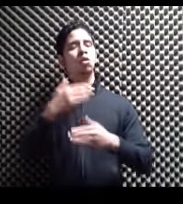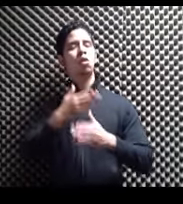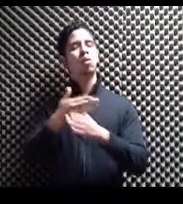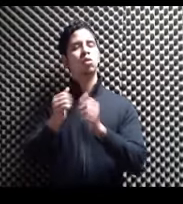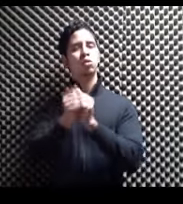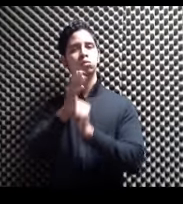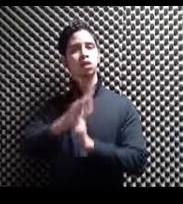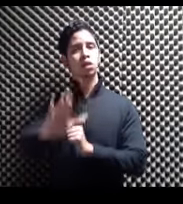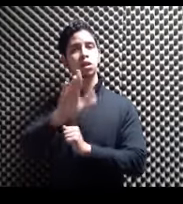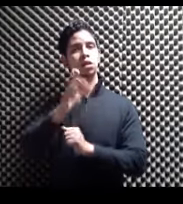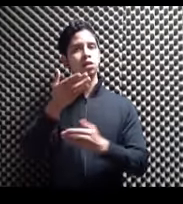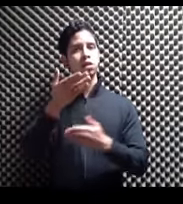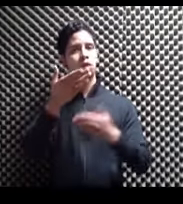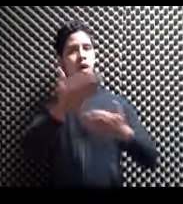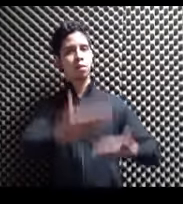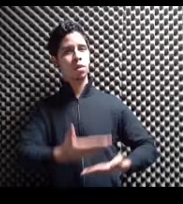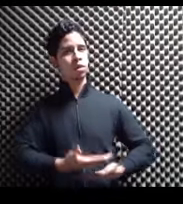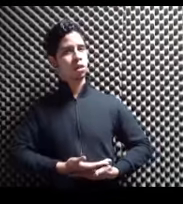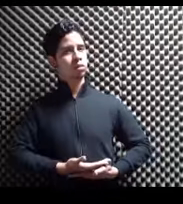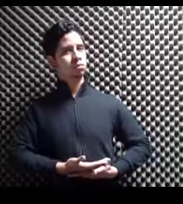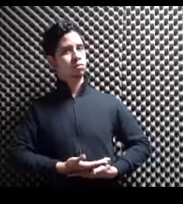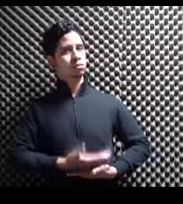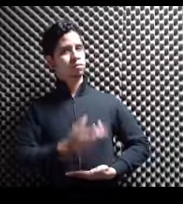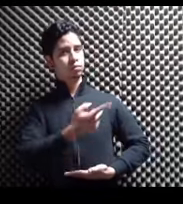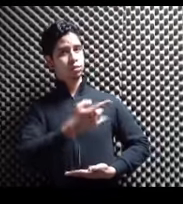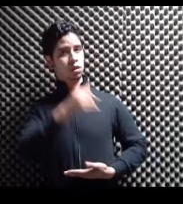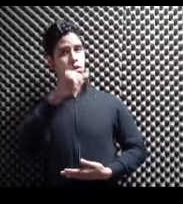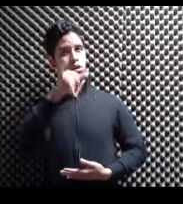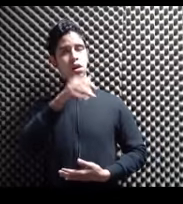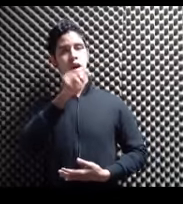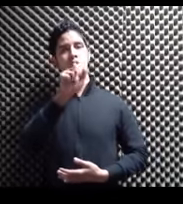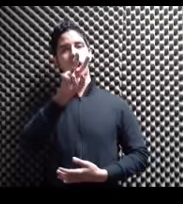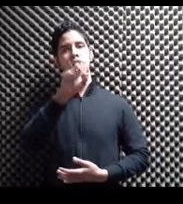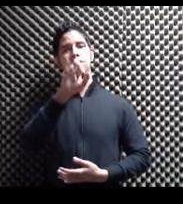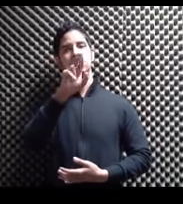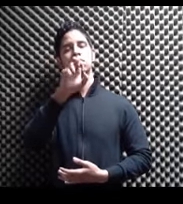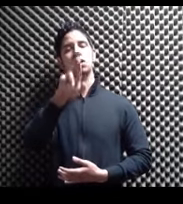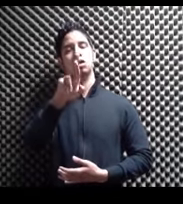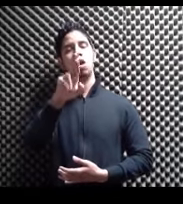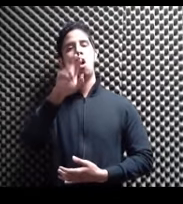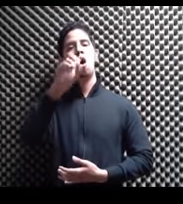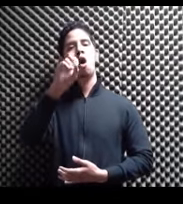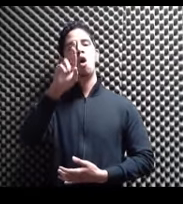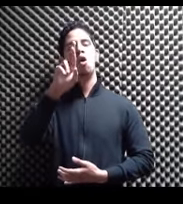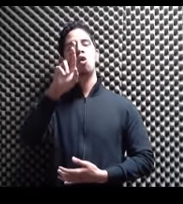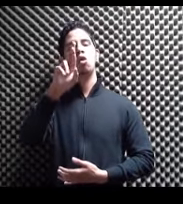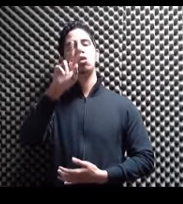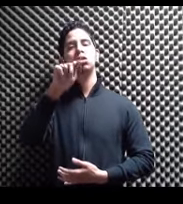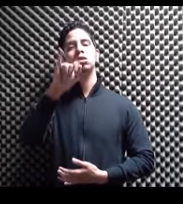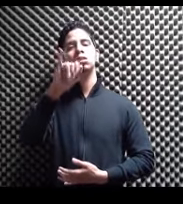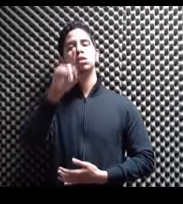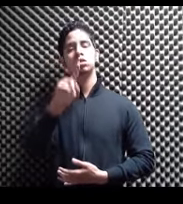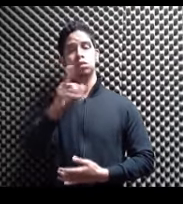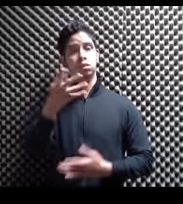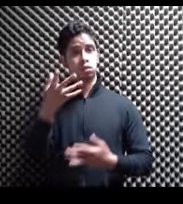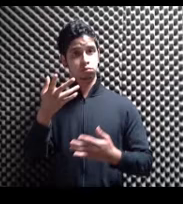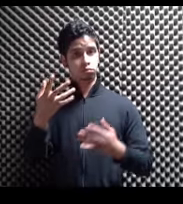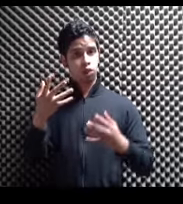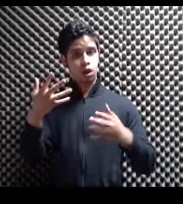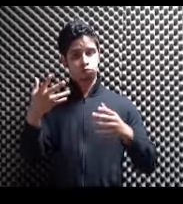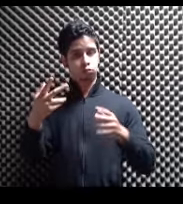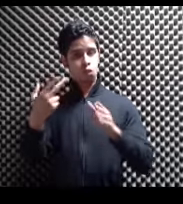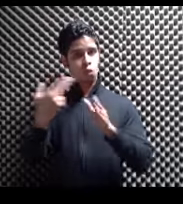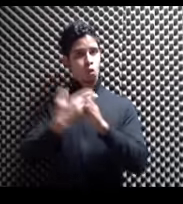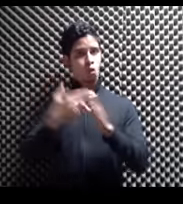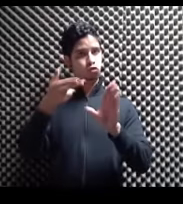bienvenida a Javier Ortiz, que se integra hoy oficialmente con nosotros aquí al equipo de Arte Fusión. Qué bueno. Bienvenido, Javier.